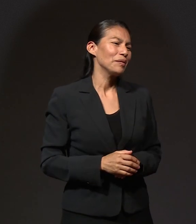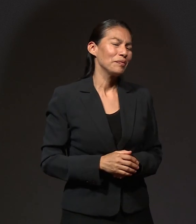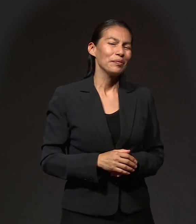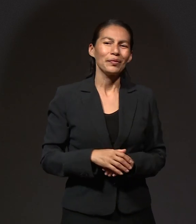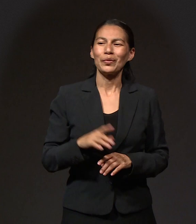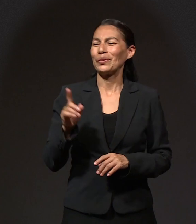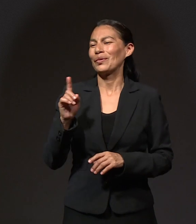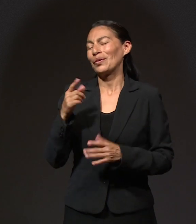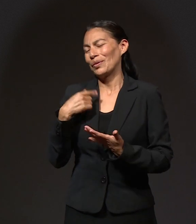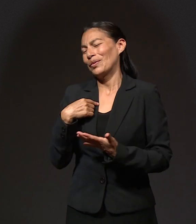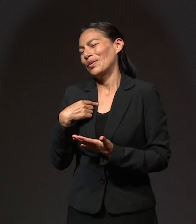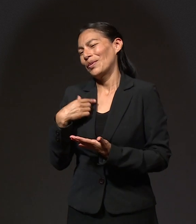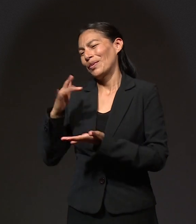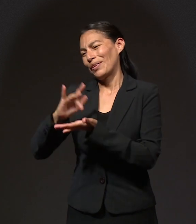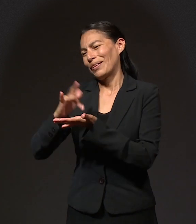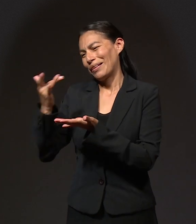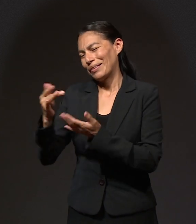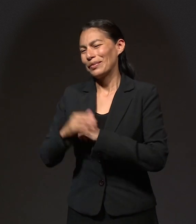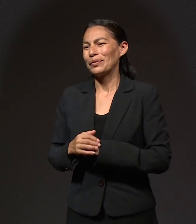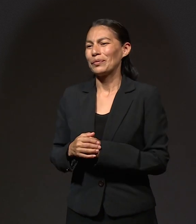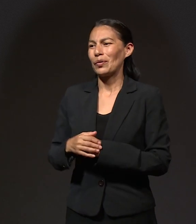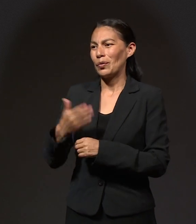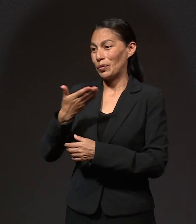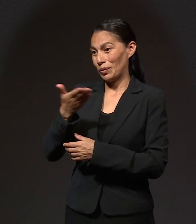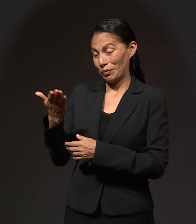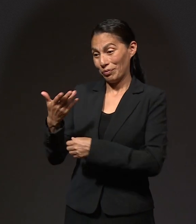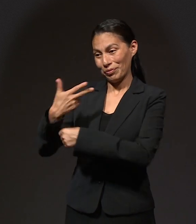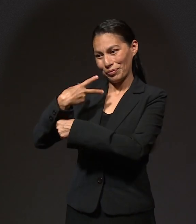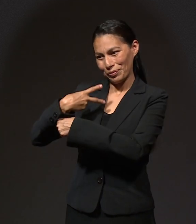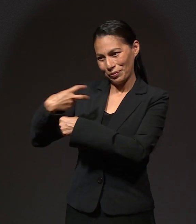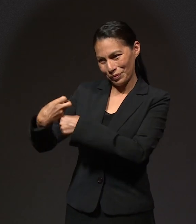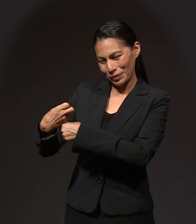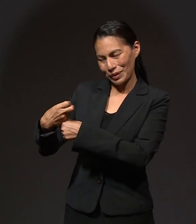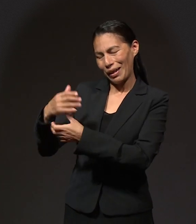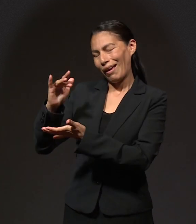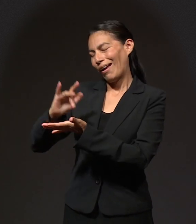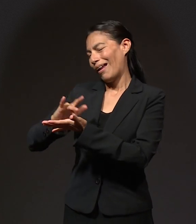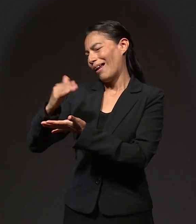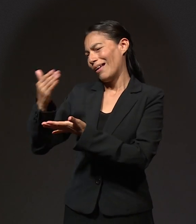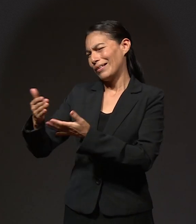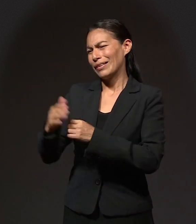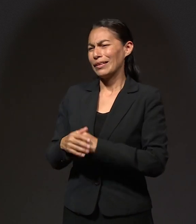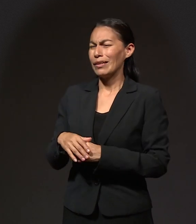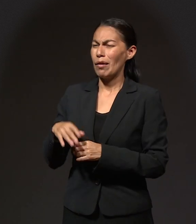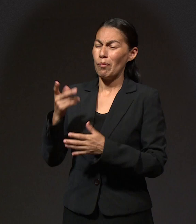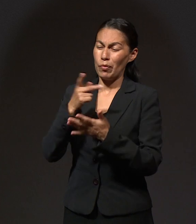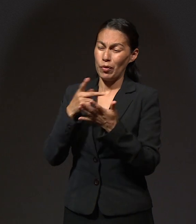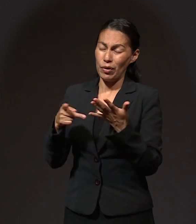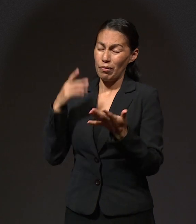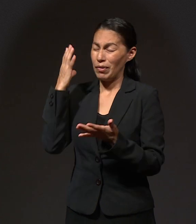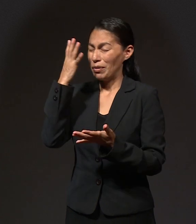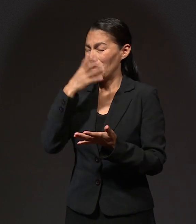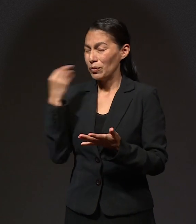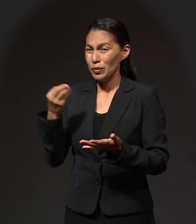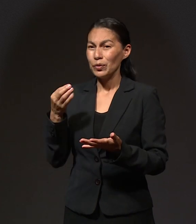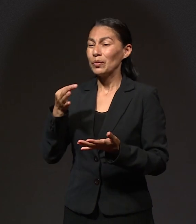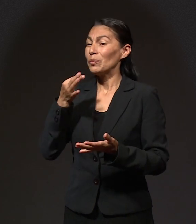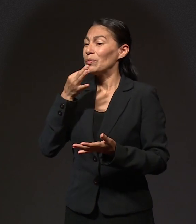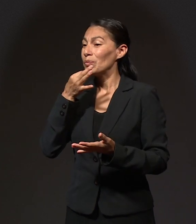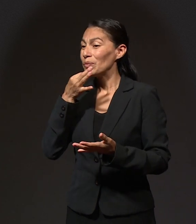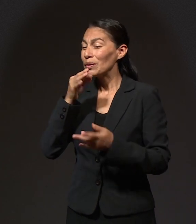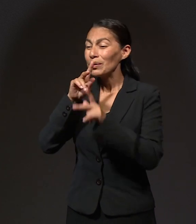Dios en oración. El agradecido soy yo, estimado Pastor Esteban, por invitarme a este programa tan lindo, Momentos de Paz.